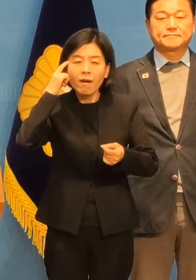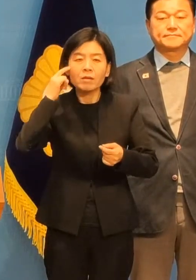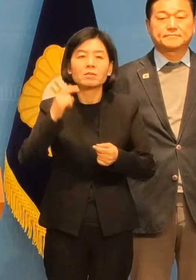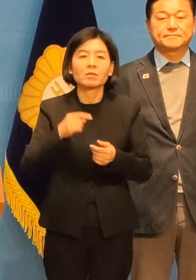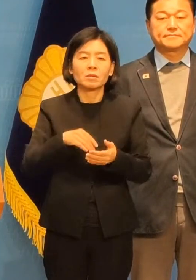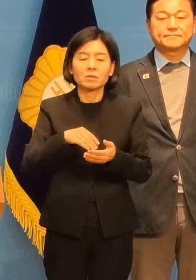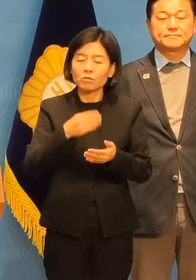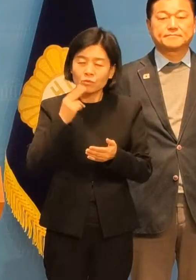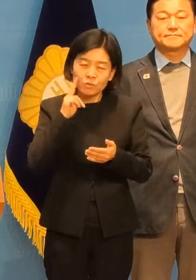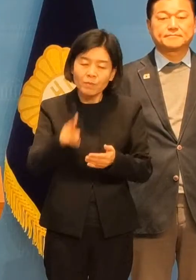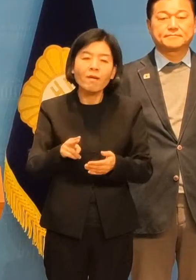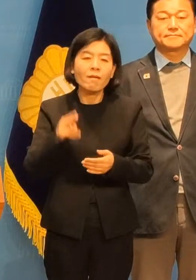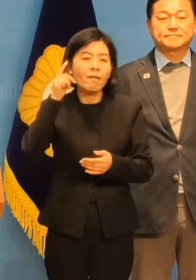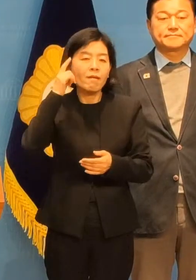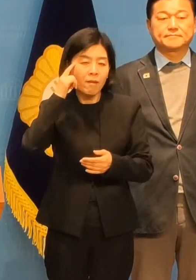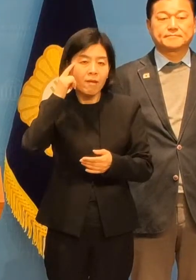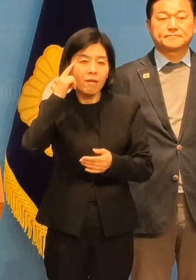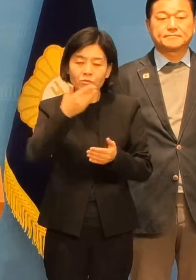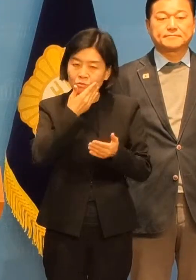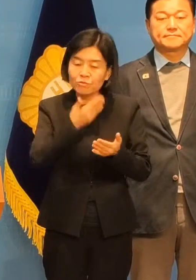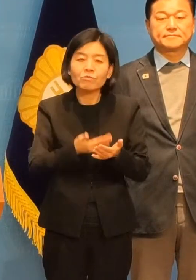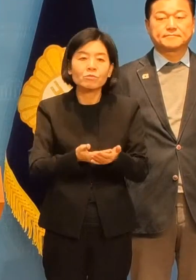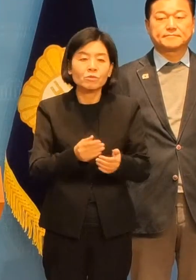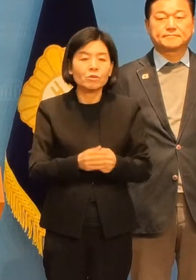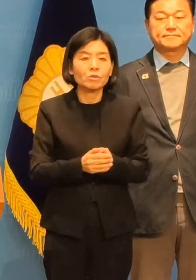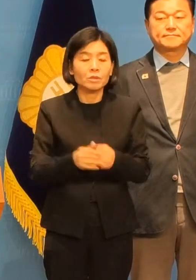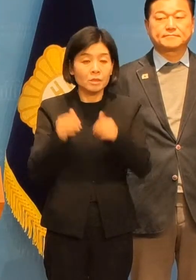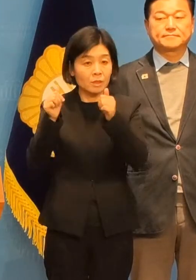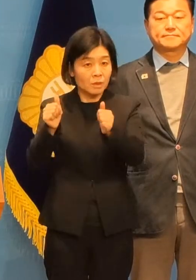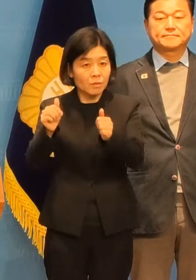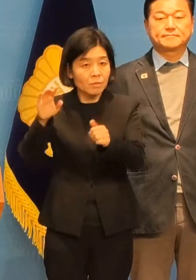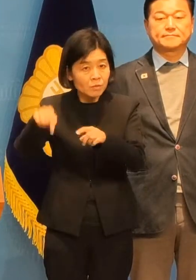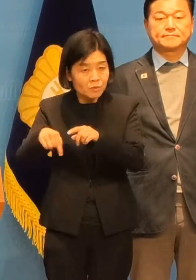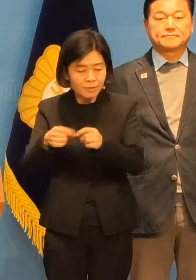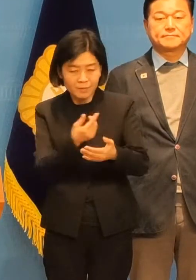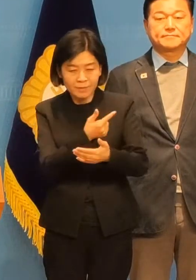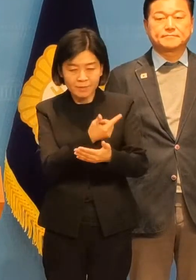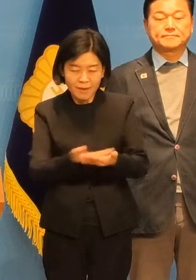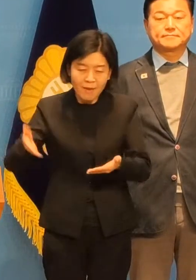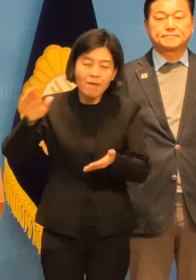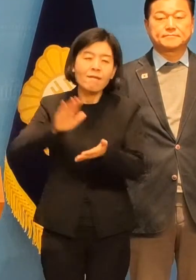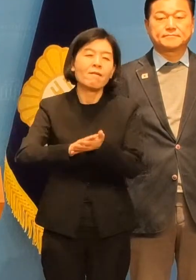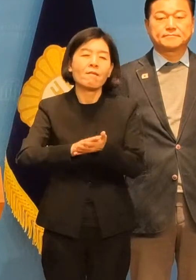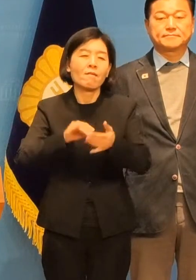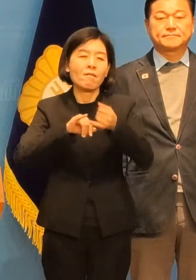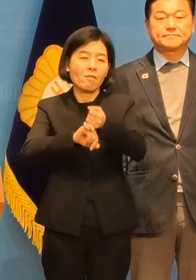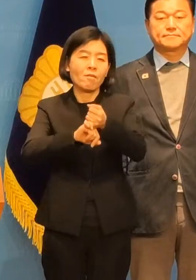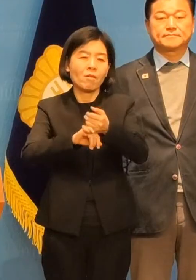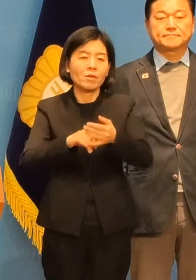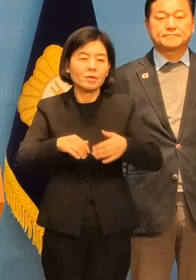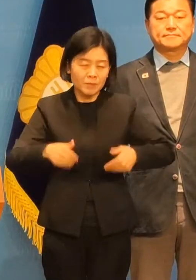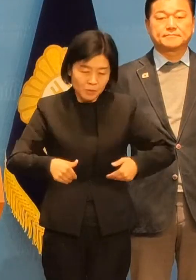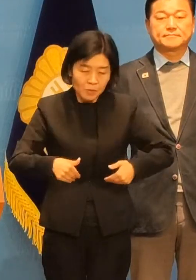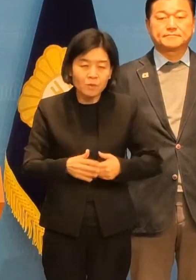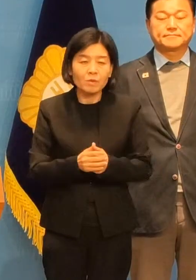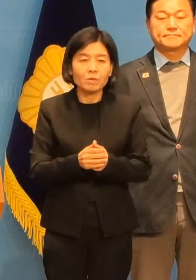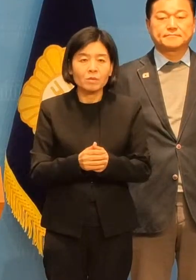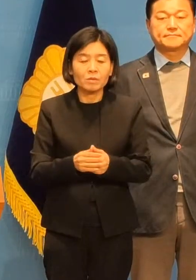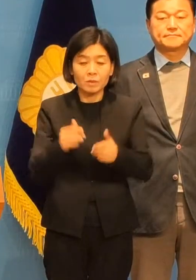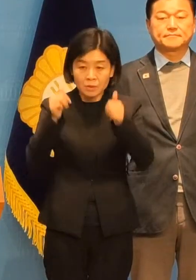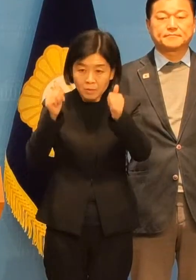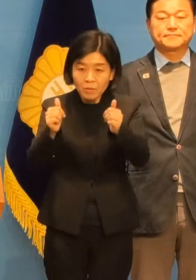저희들은 이렇게 보고 있습니다. 사법부의 개혁이 시급합니다. 이러한 사법부의